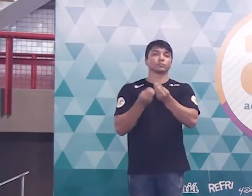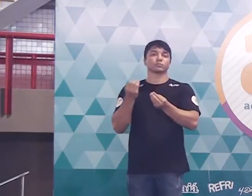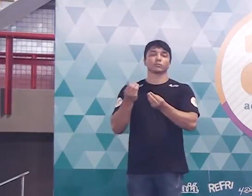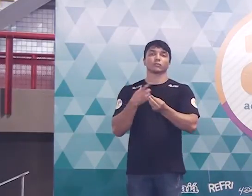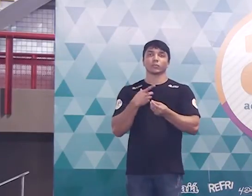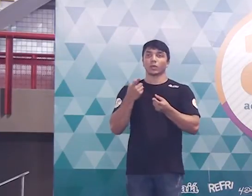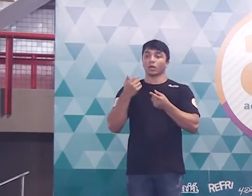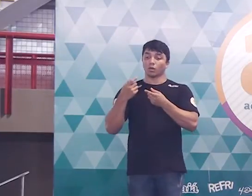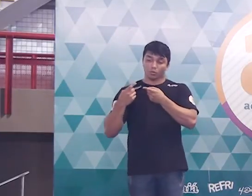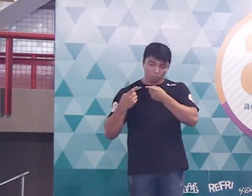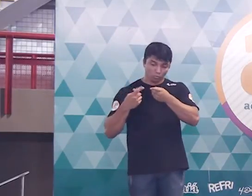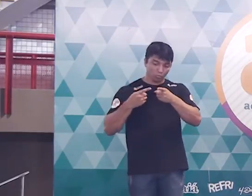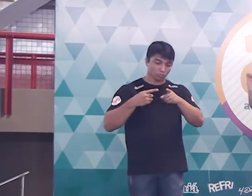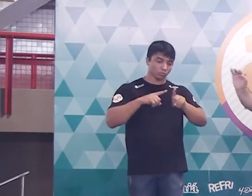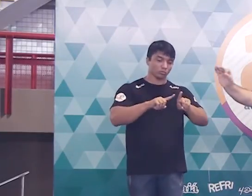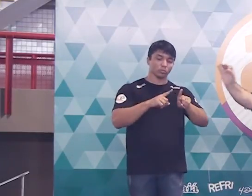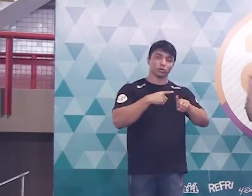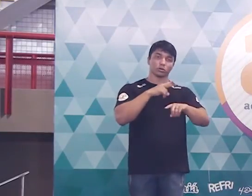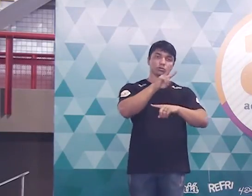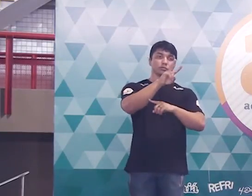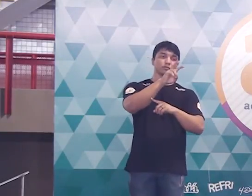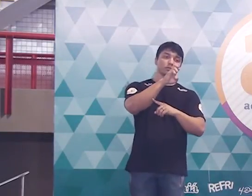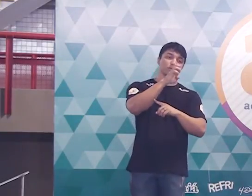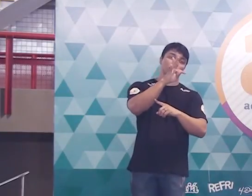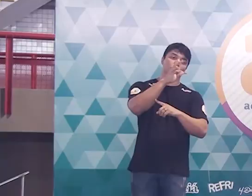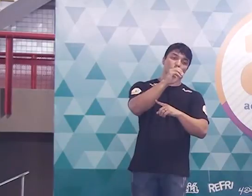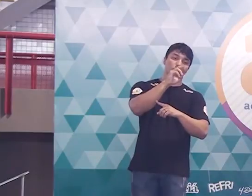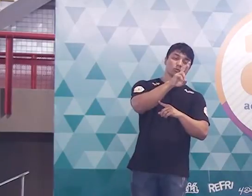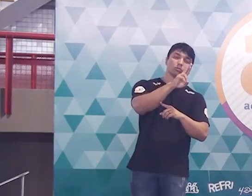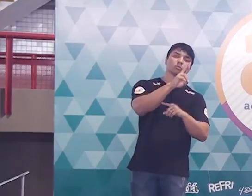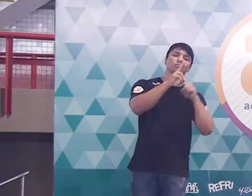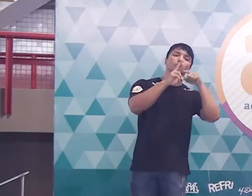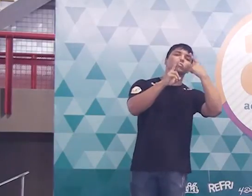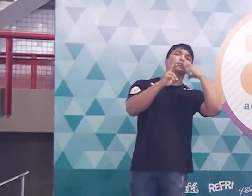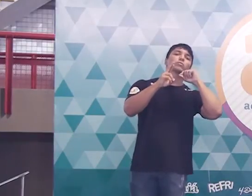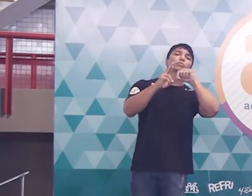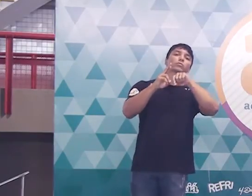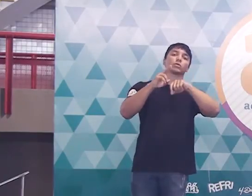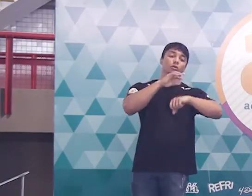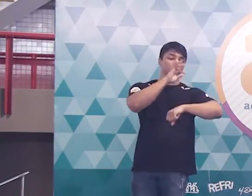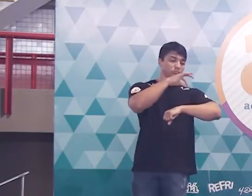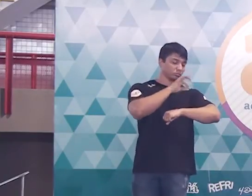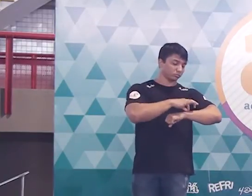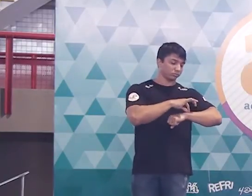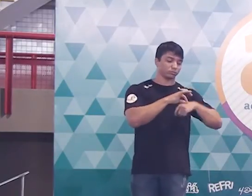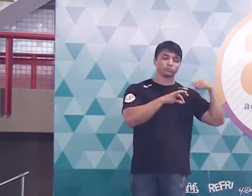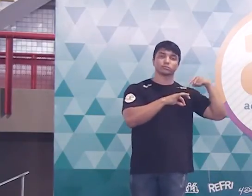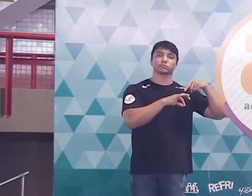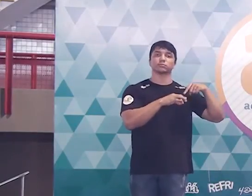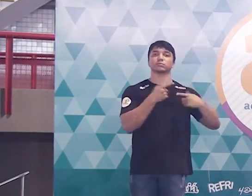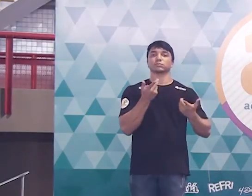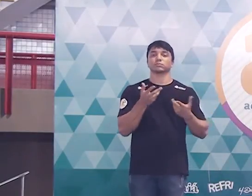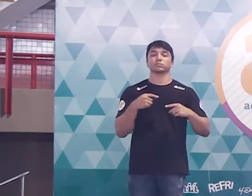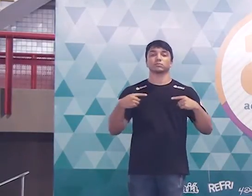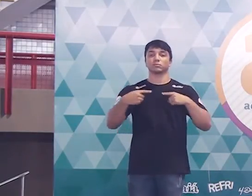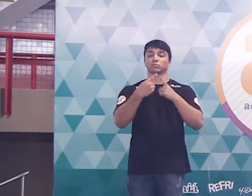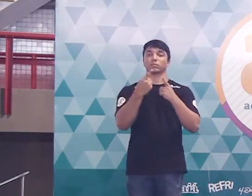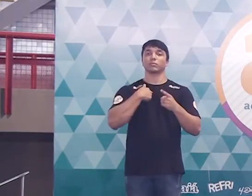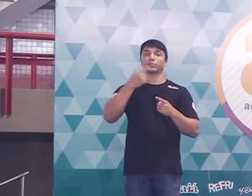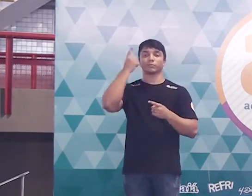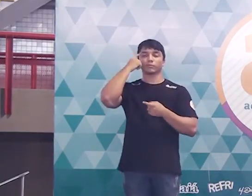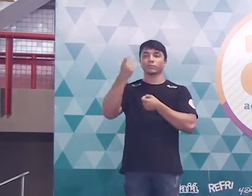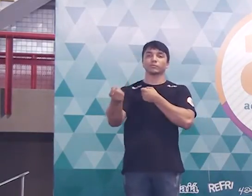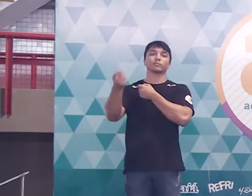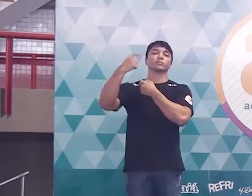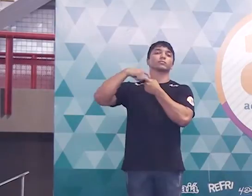dizer, combate ao vetor. E quem é esse vetor? O mosquito. Aí a gente volta àquela mesma